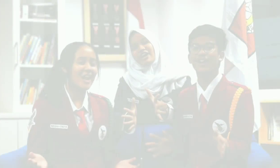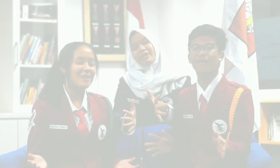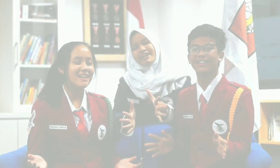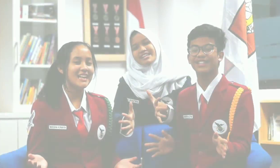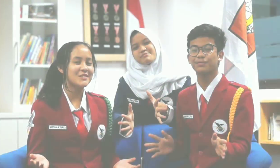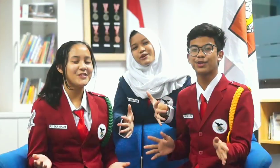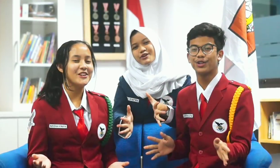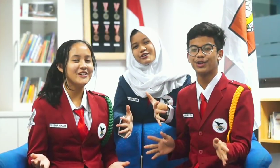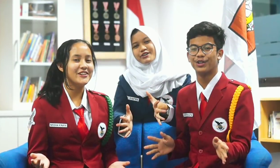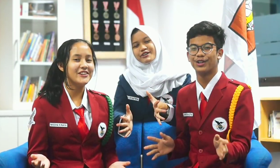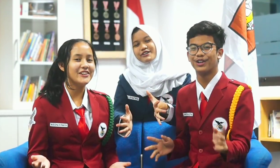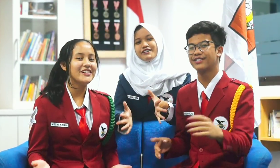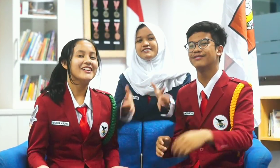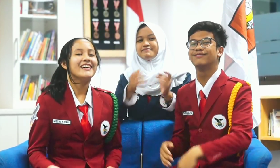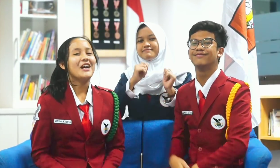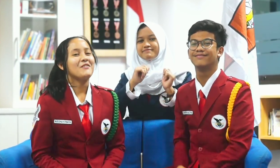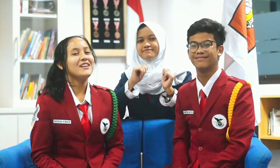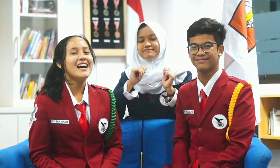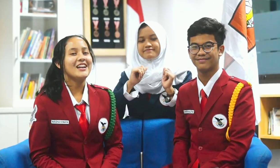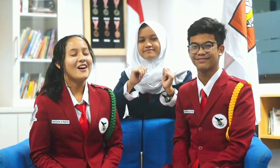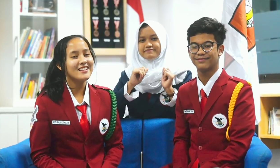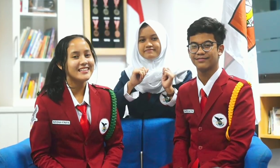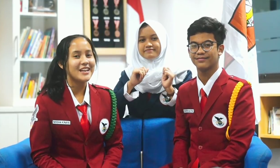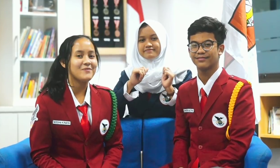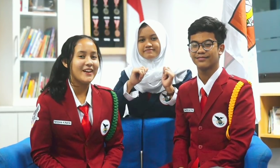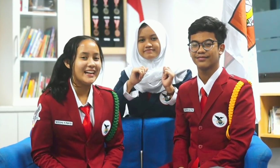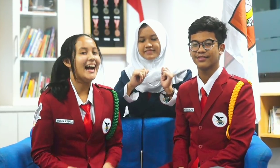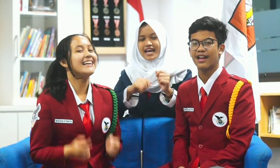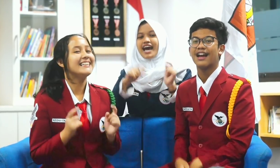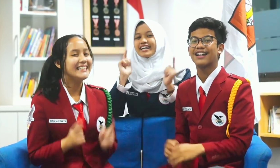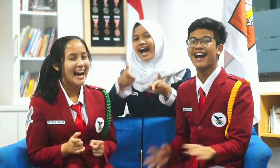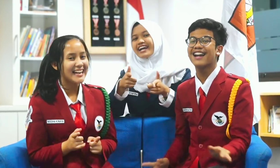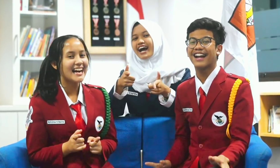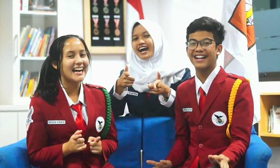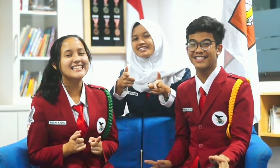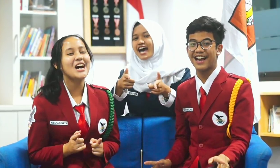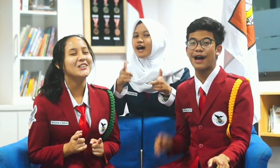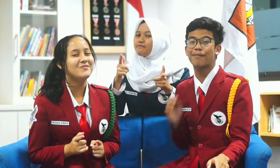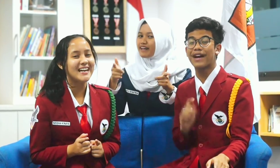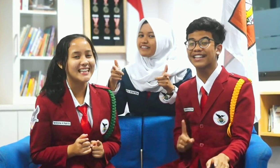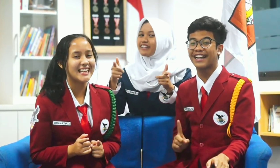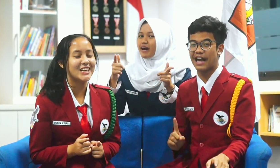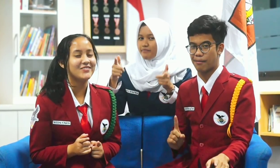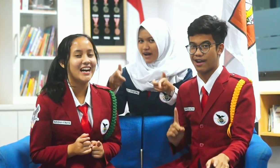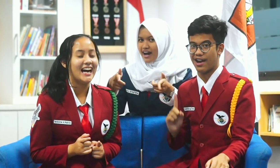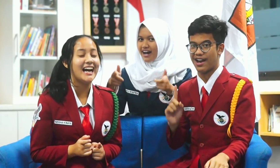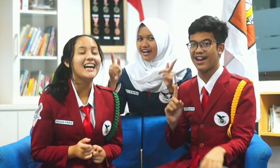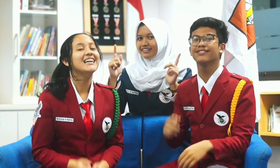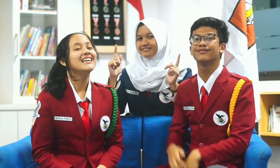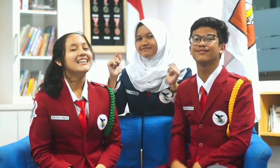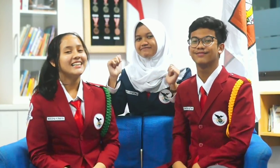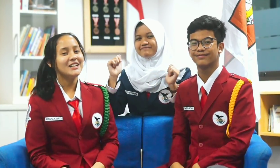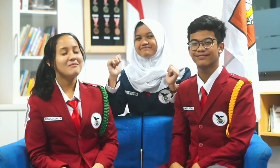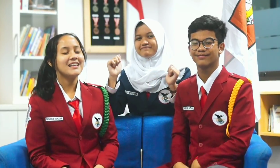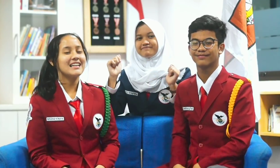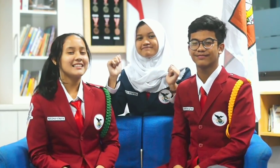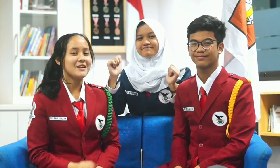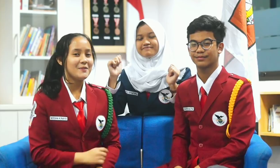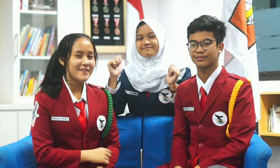Kelas MPT 10. Kami dari OSIS MPK Garda Karsa Patratama ingin menjelaskan kepada